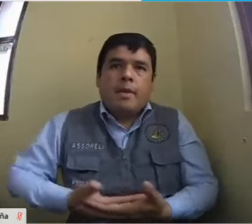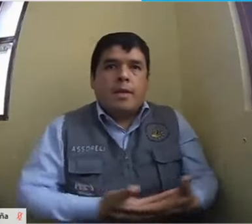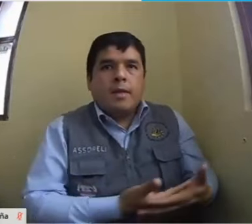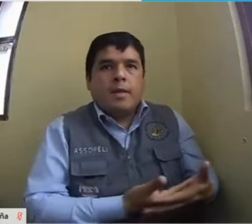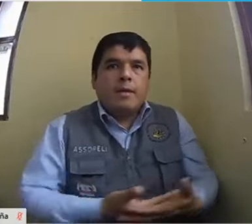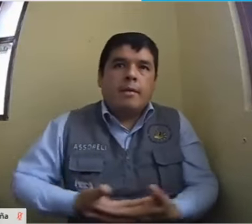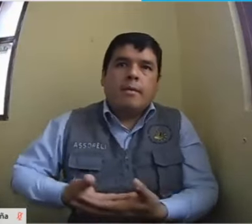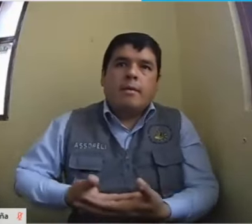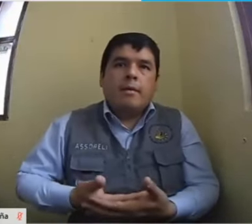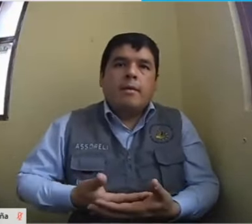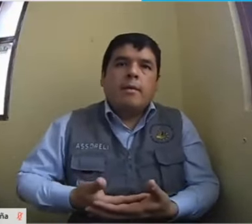Bebé.